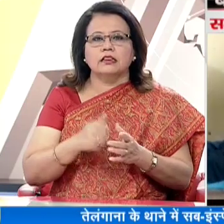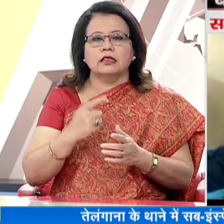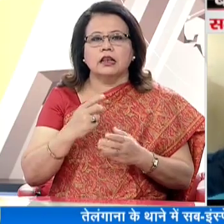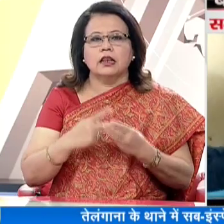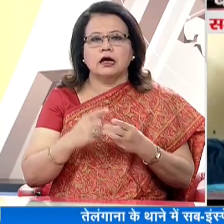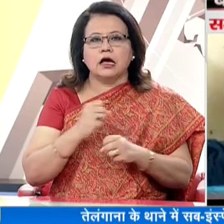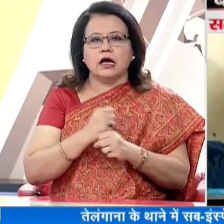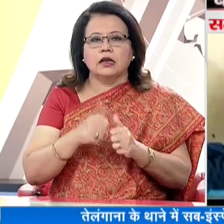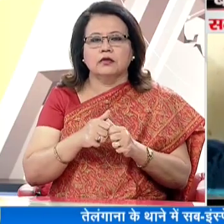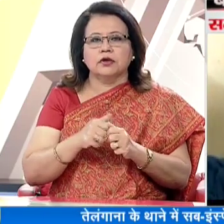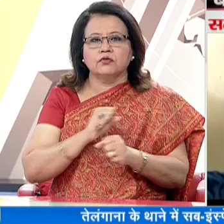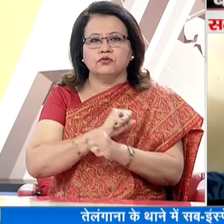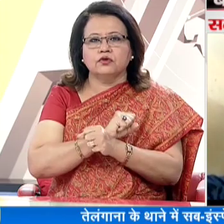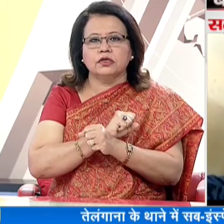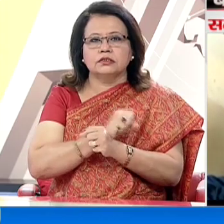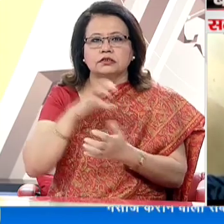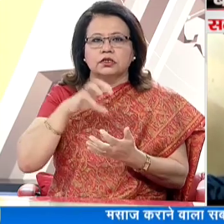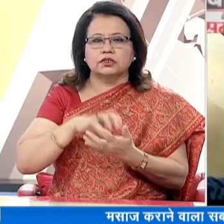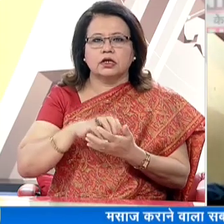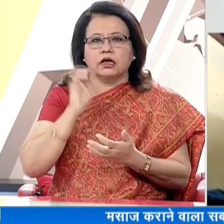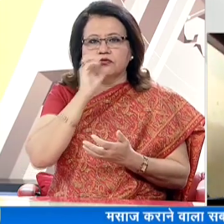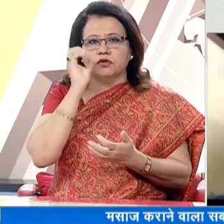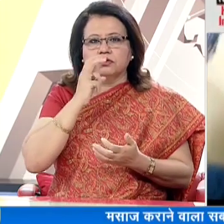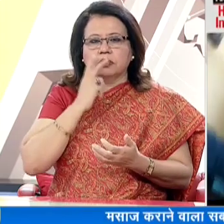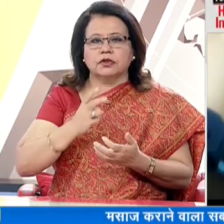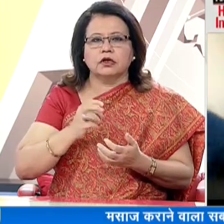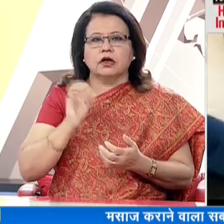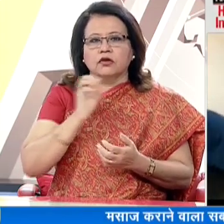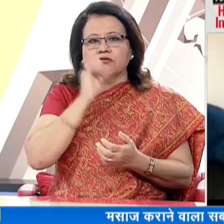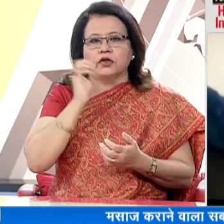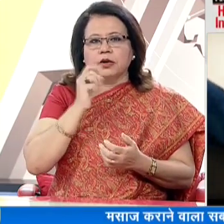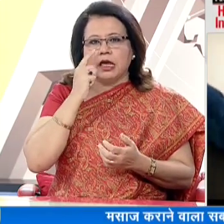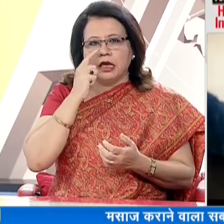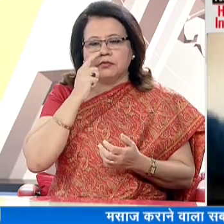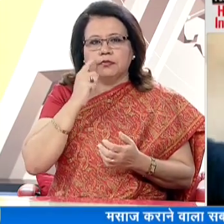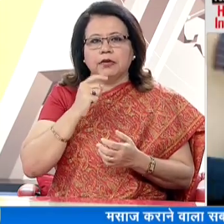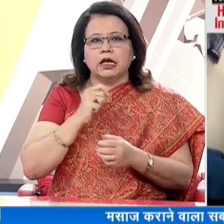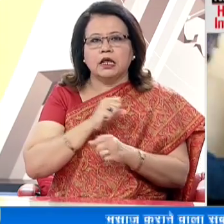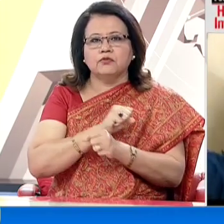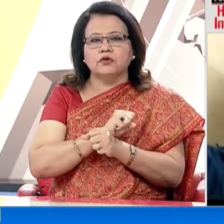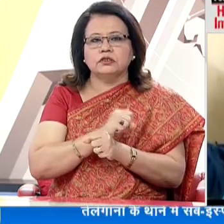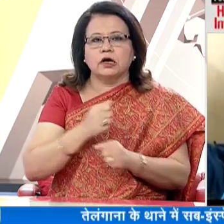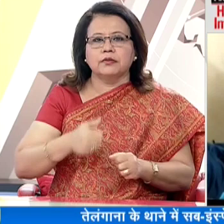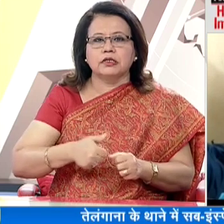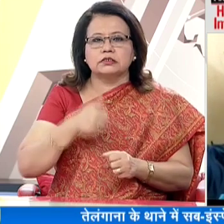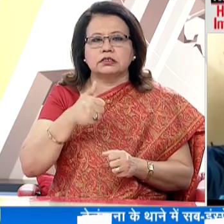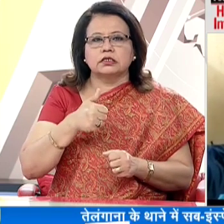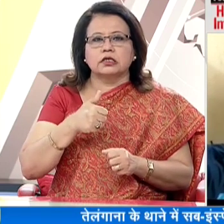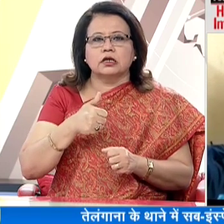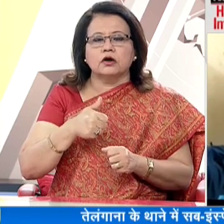तेलंगाना में एक पुलिस स्टेशन का वीडियो सामने आया है। इस वीडियो में एक महिला पुलिस अपने सीनियर की मसाज कर रही